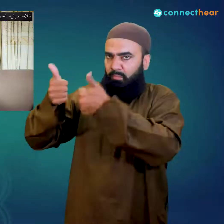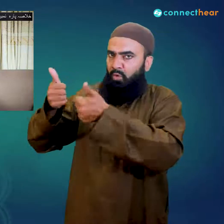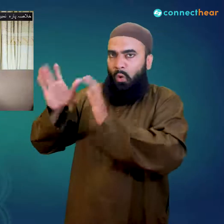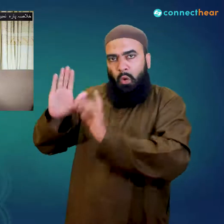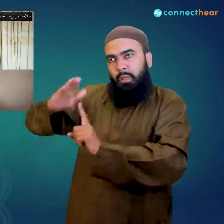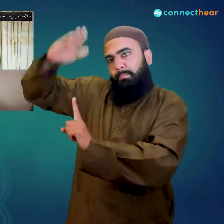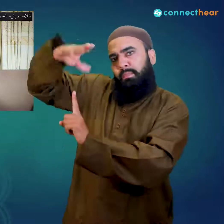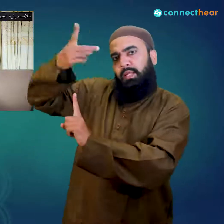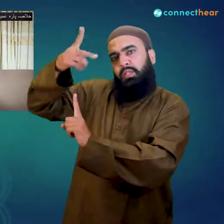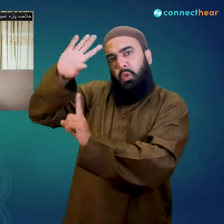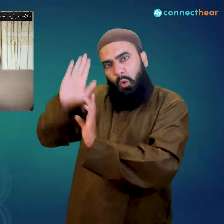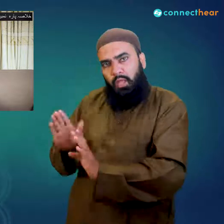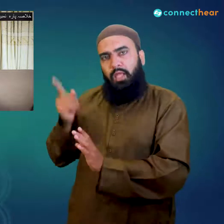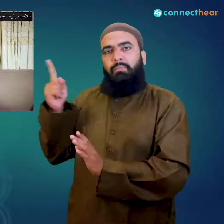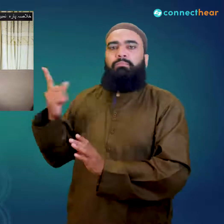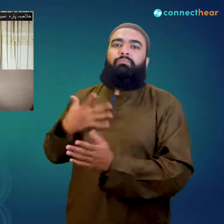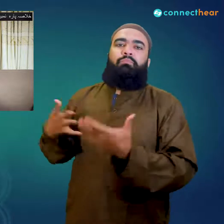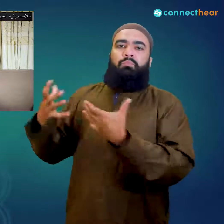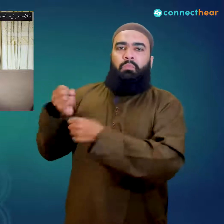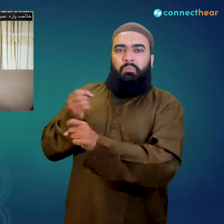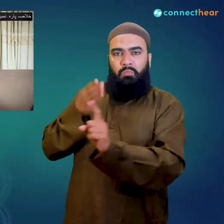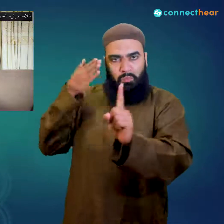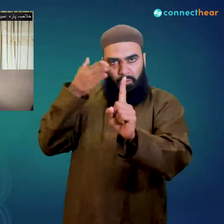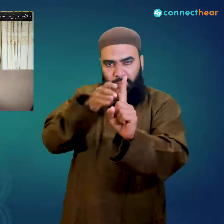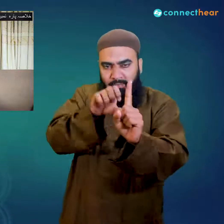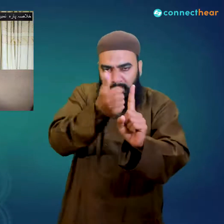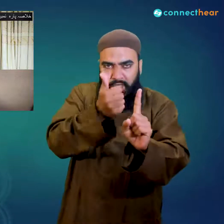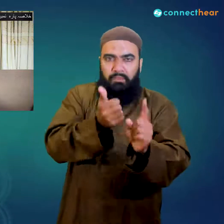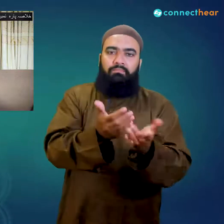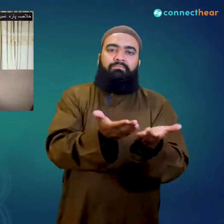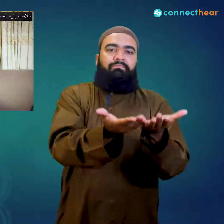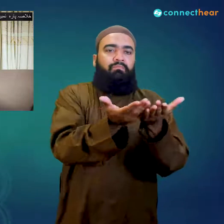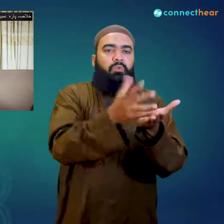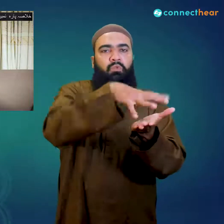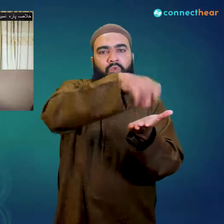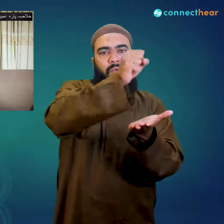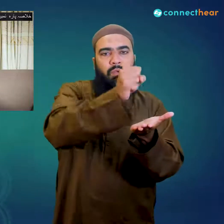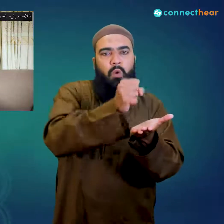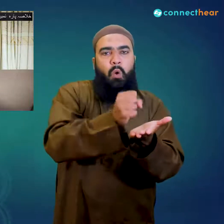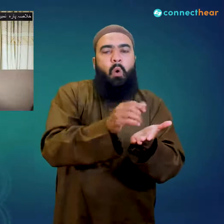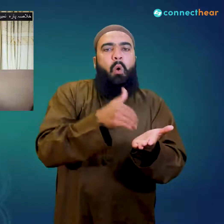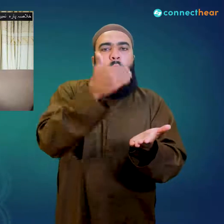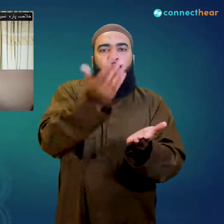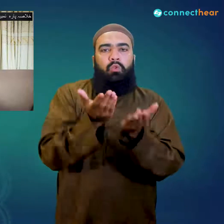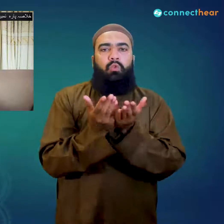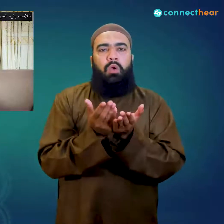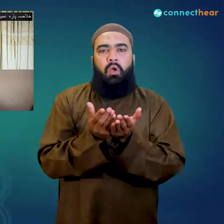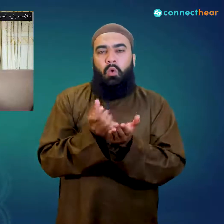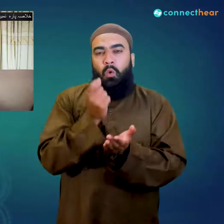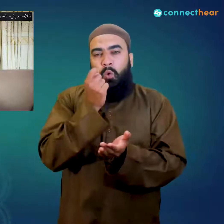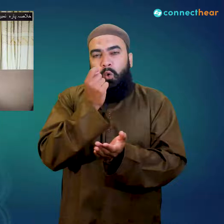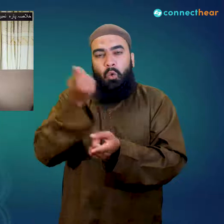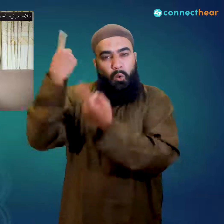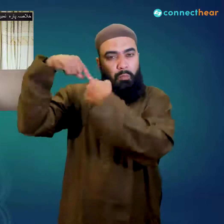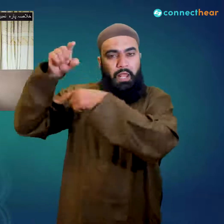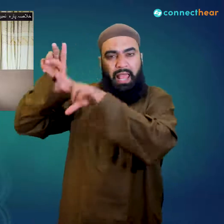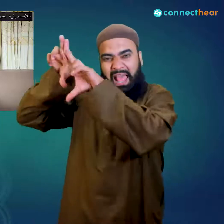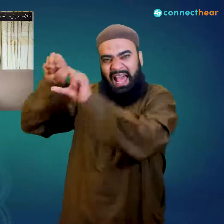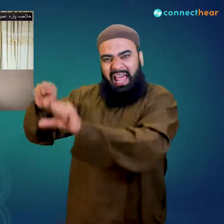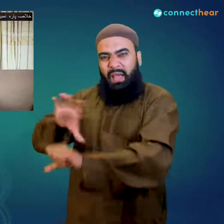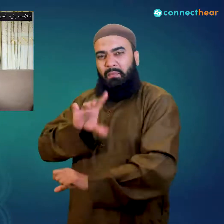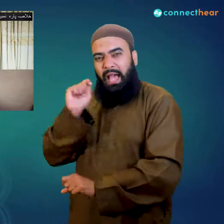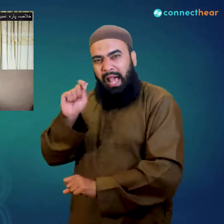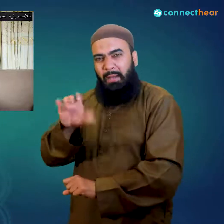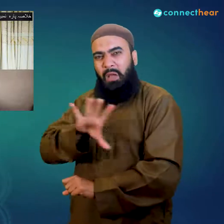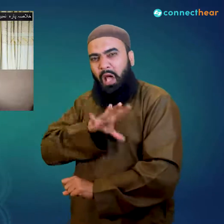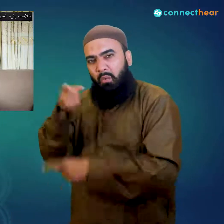بندے چلتے رہے، اور جو مغضوب ہوئے ہیں، جن پر اللہ کا غضب نازل ہوا، ان لوگوں سے